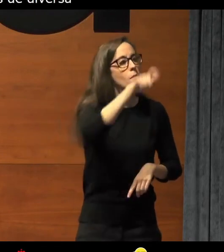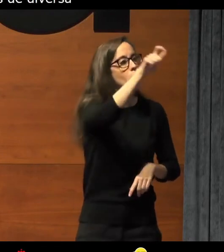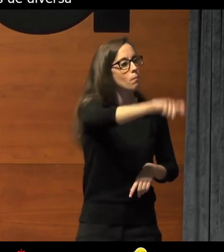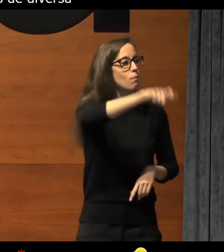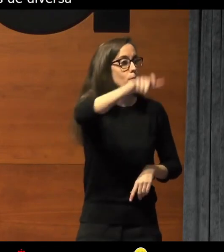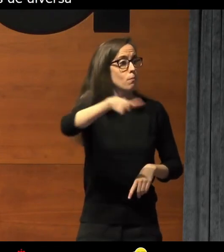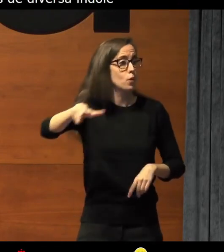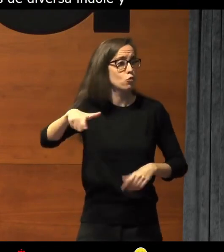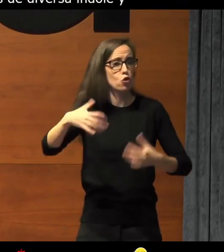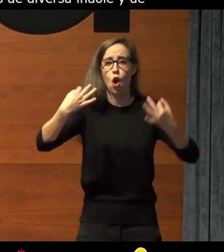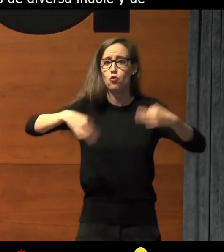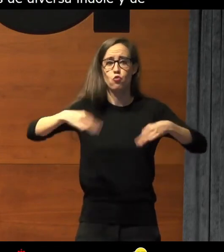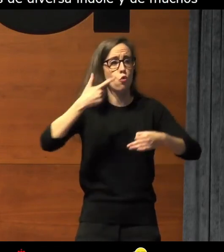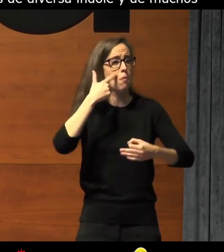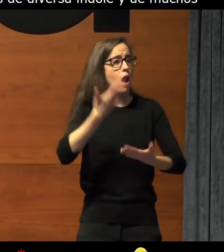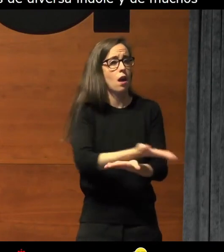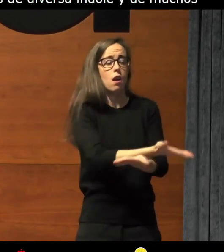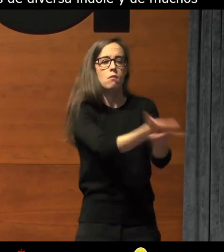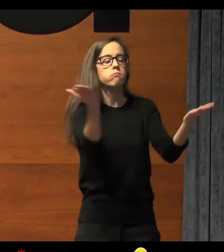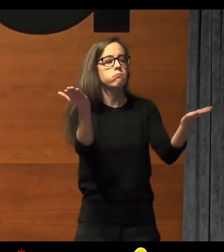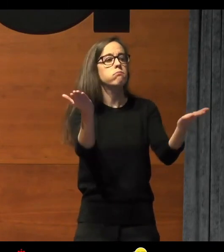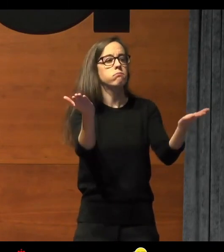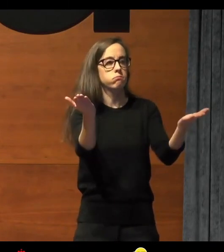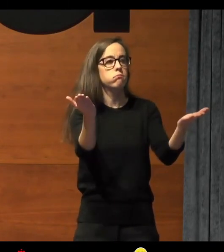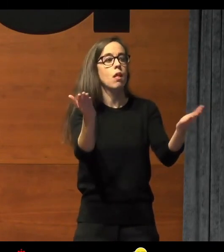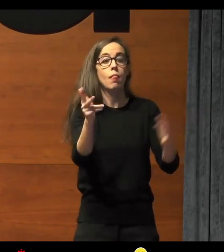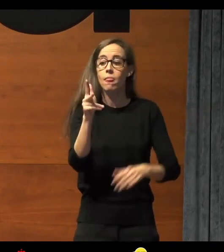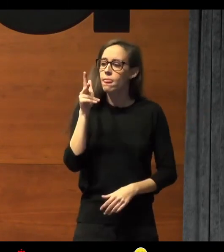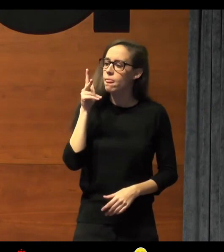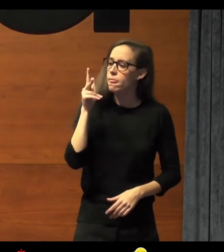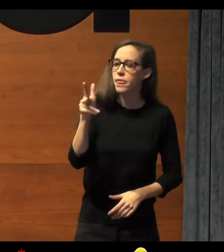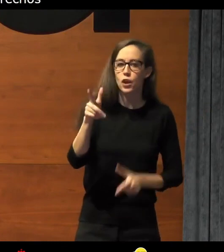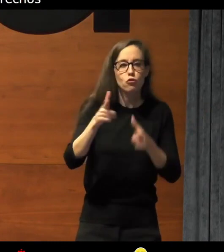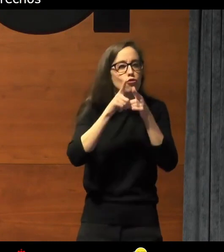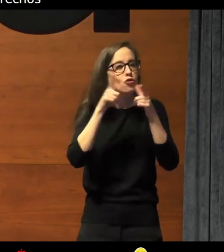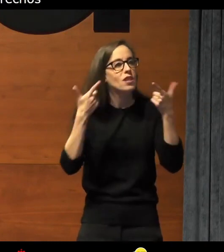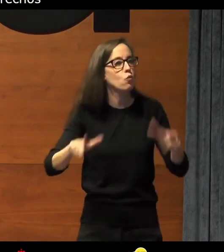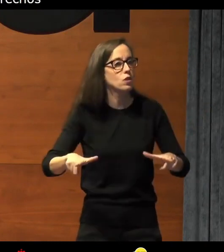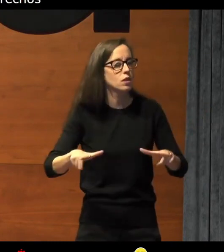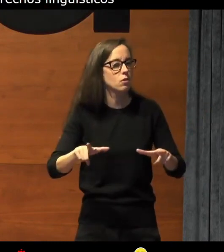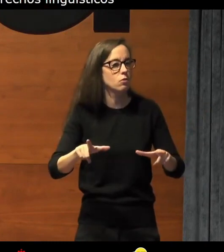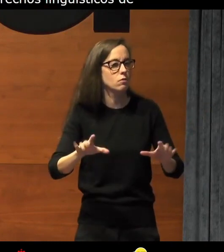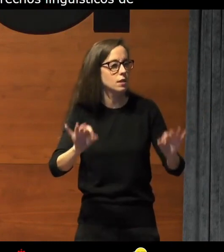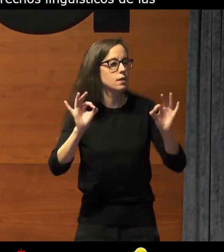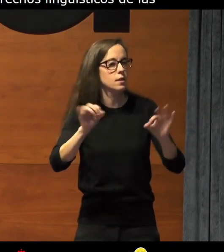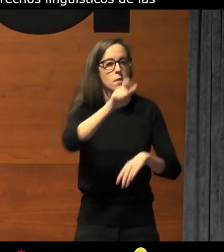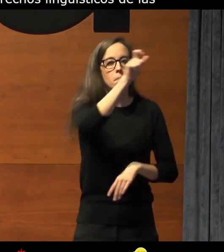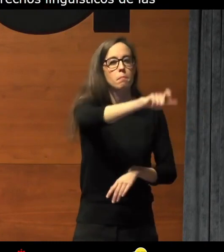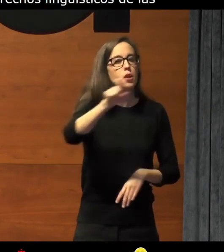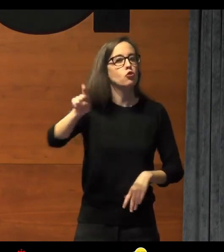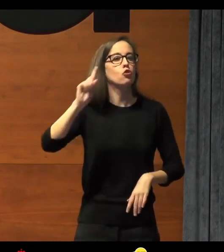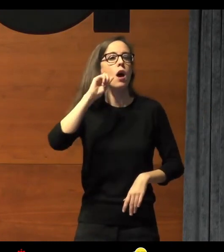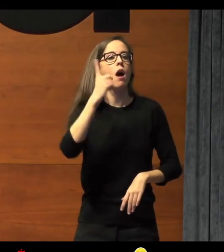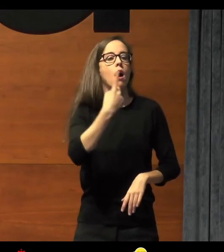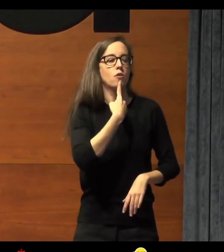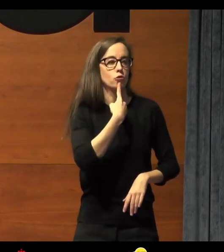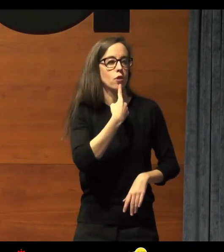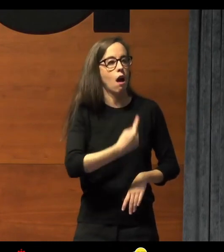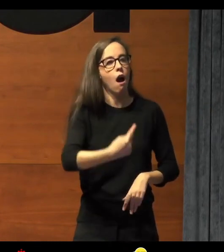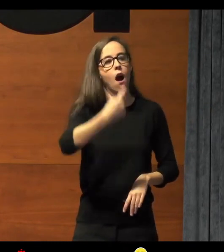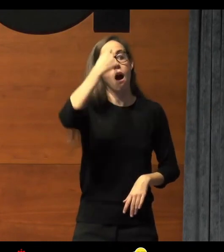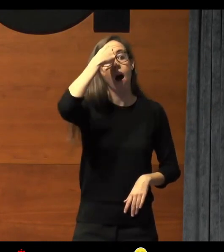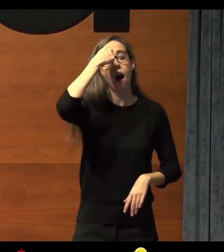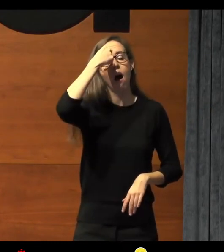y ciudadanas, los derechos lingüísticos de las personas sordas son tenidos en cuenta a nivel